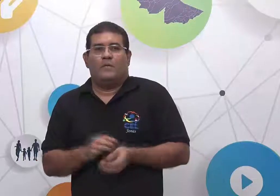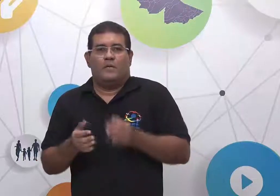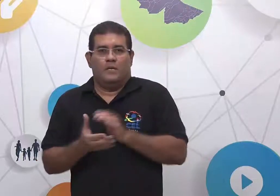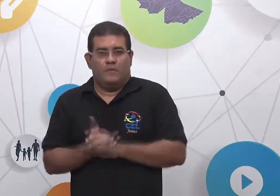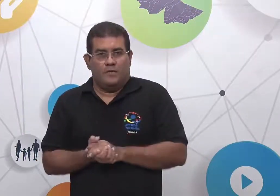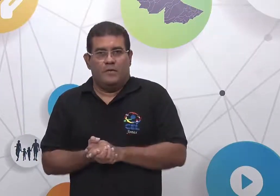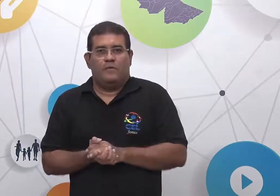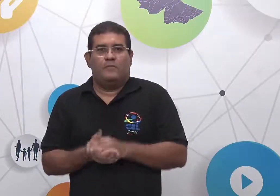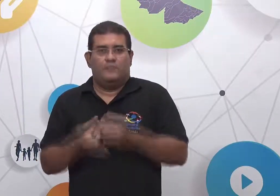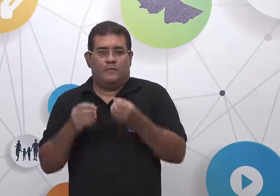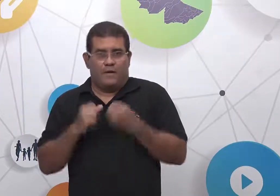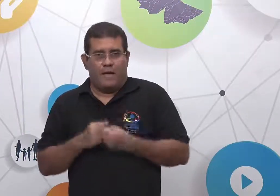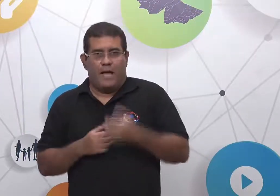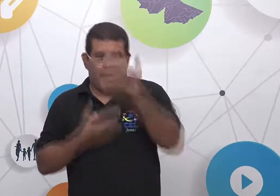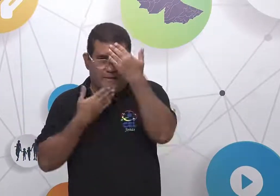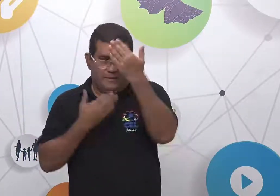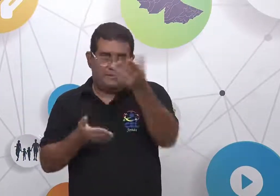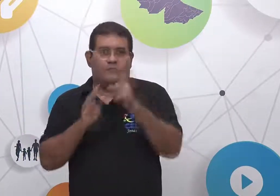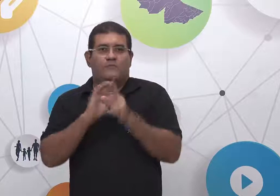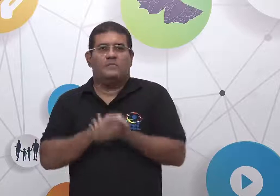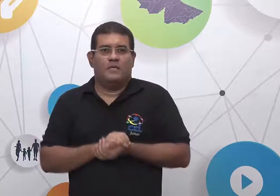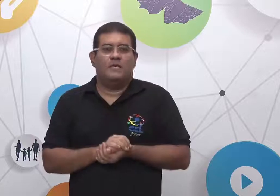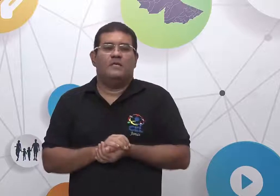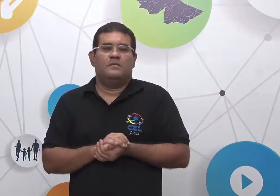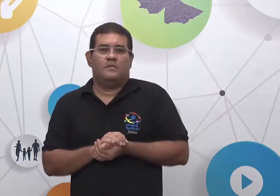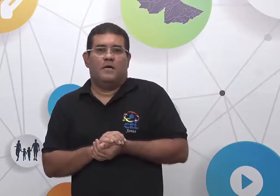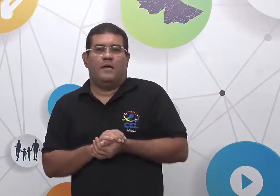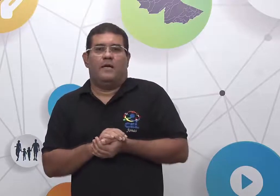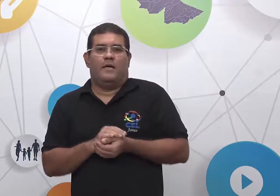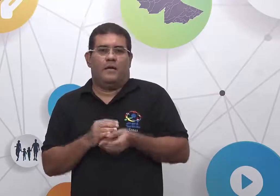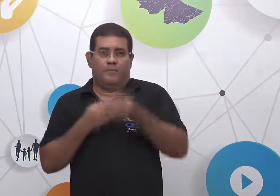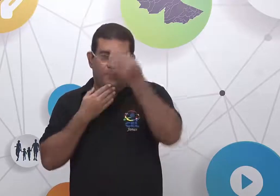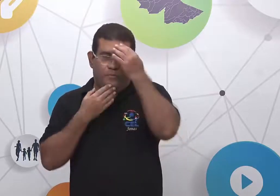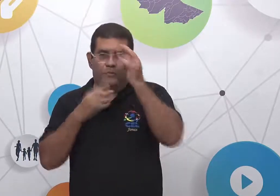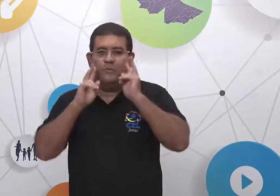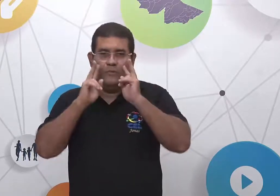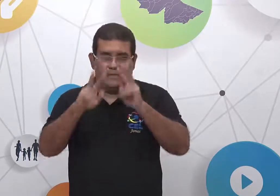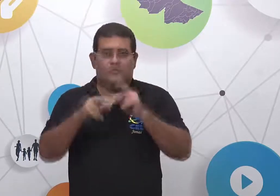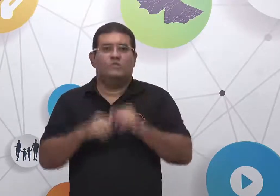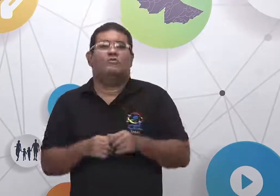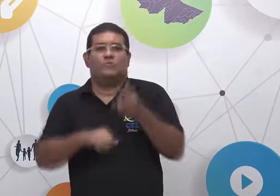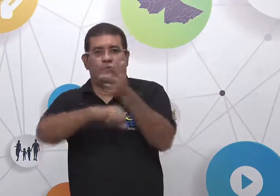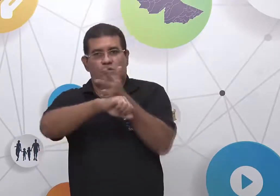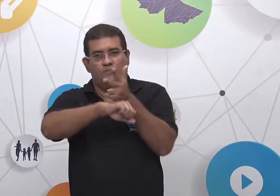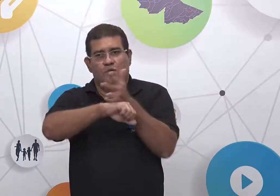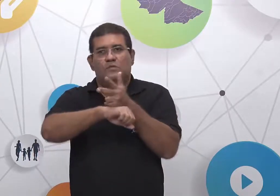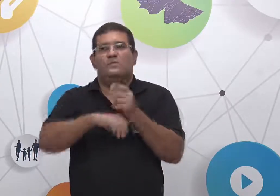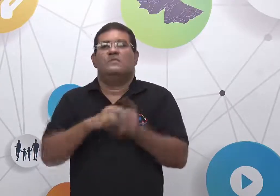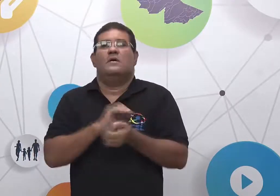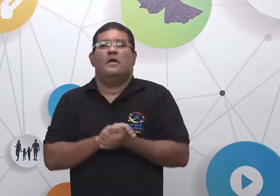eu que eu quero agradecer vocês por assistir os nossos vídeos